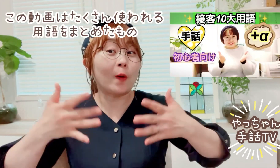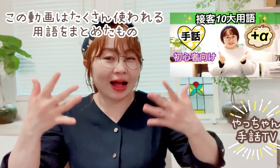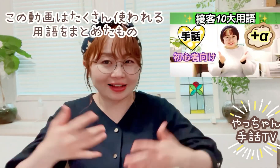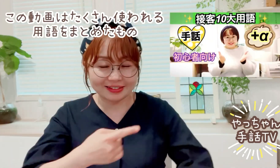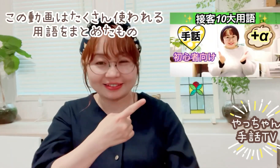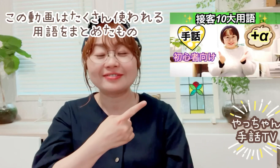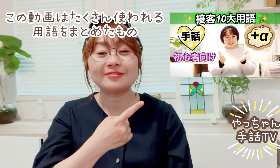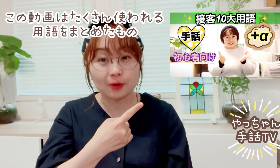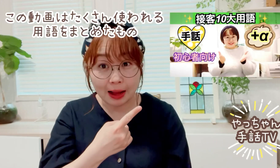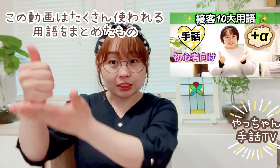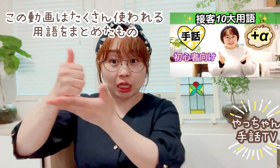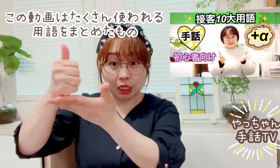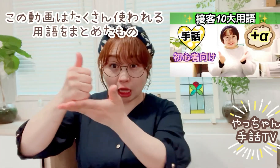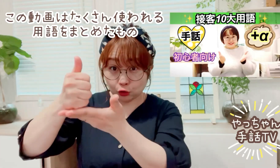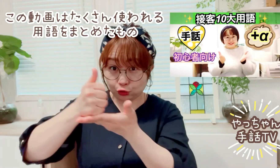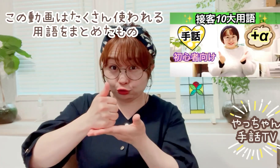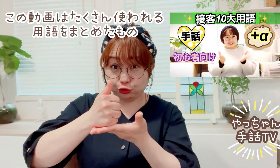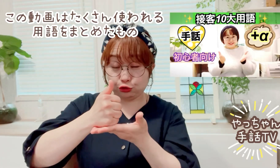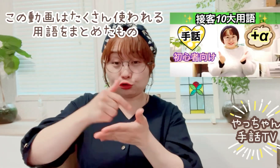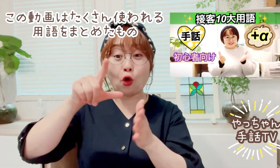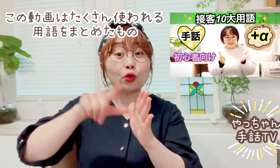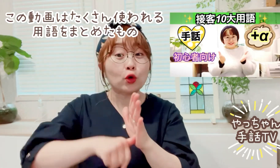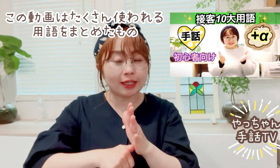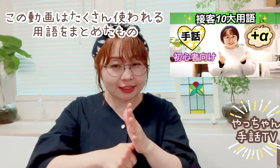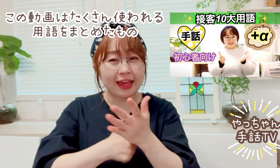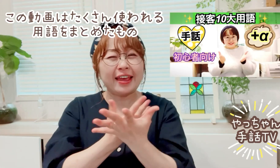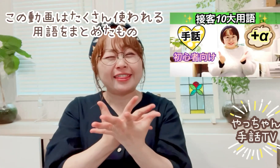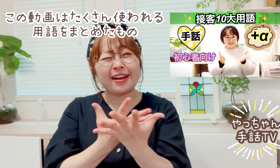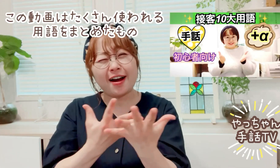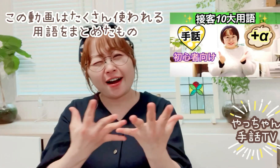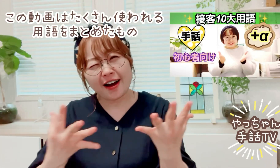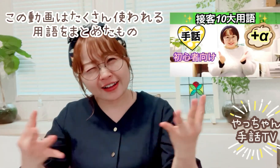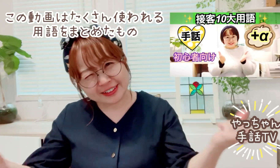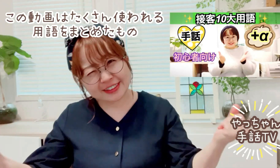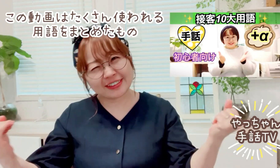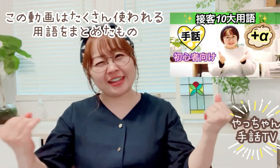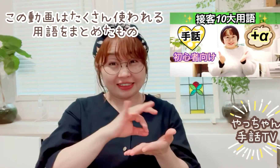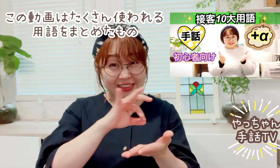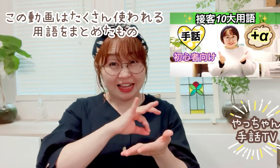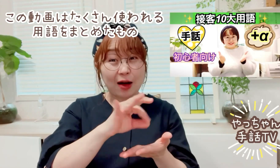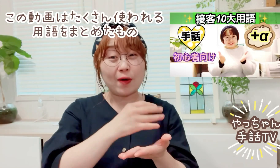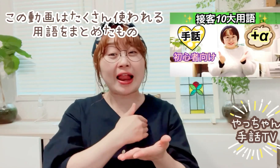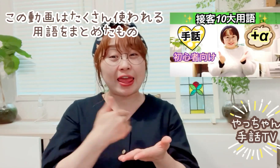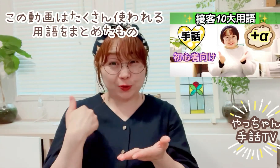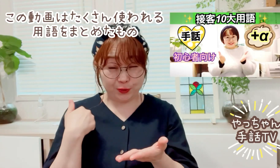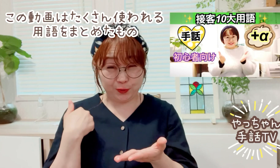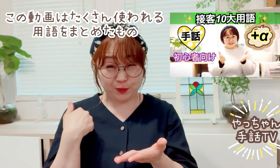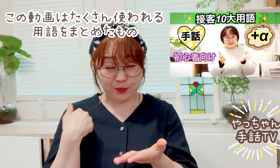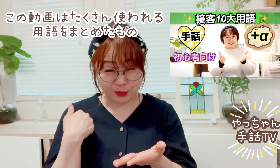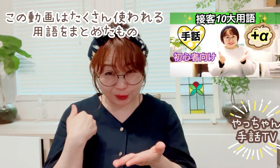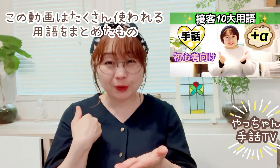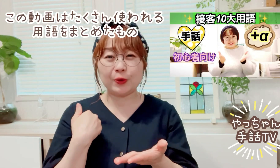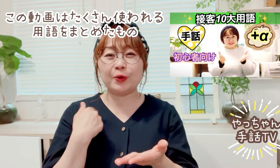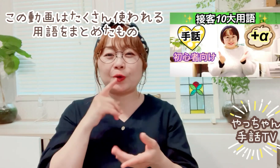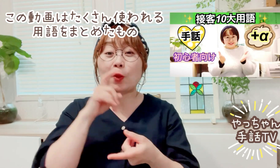画は接客の時にたくさん使われるそういう言